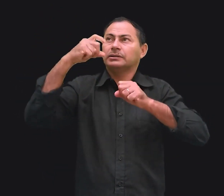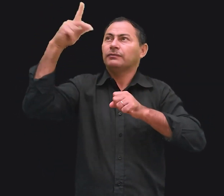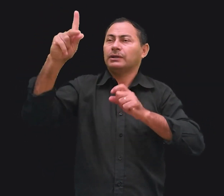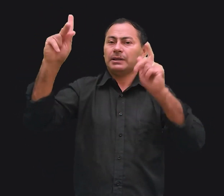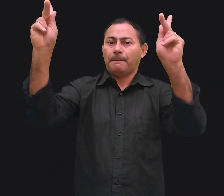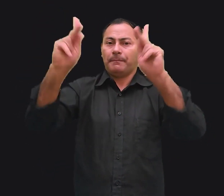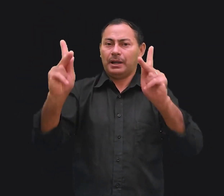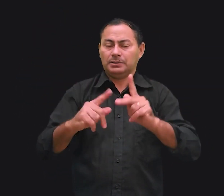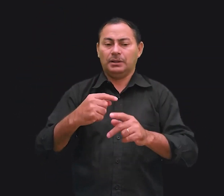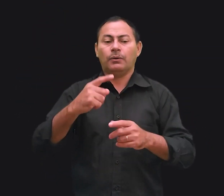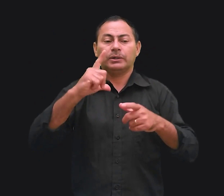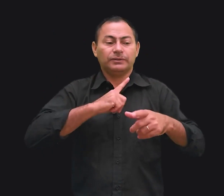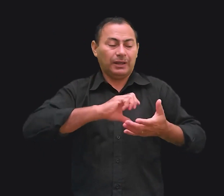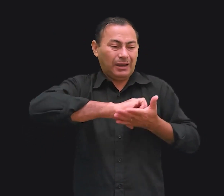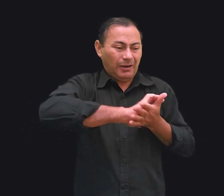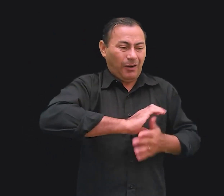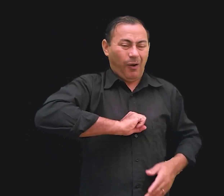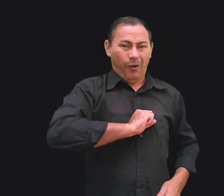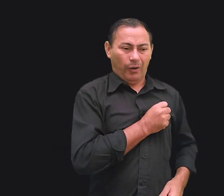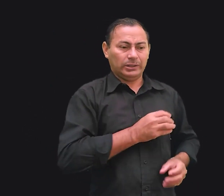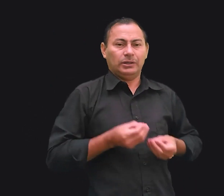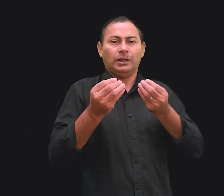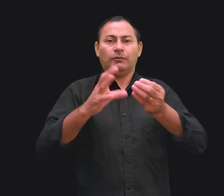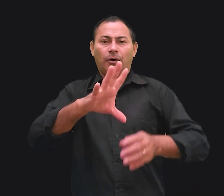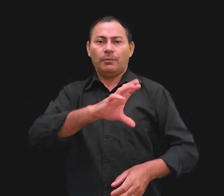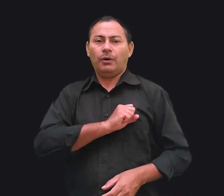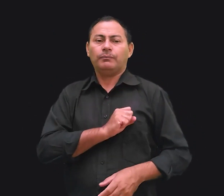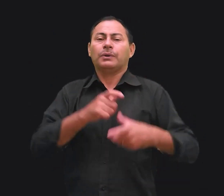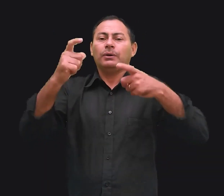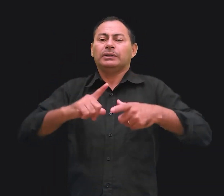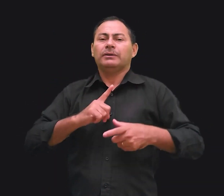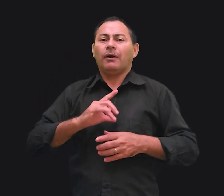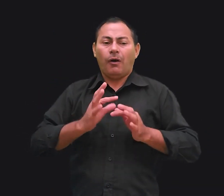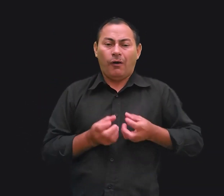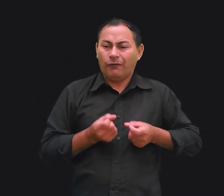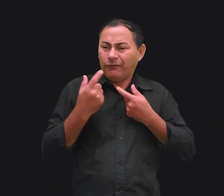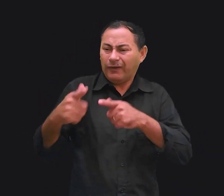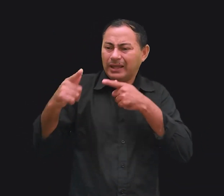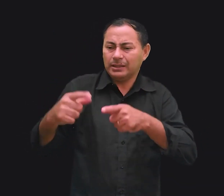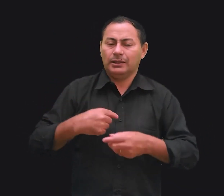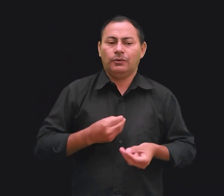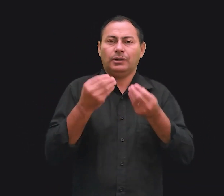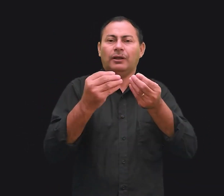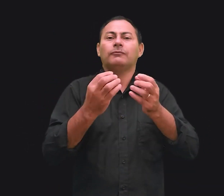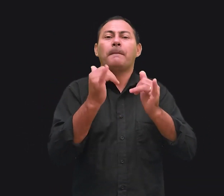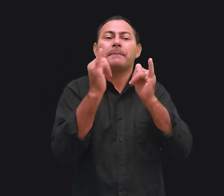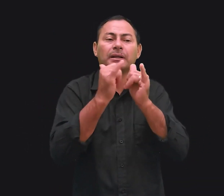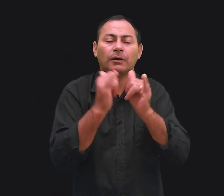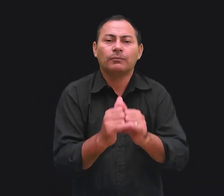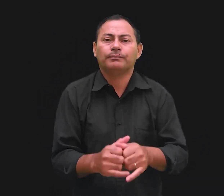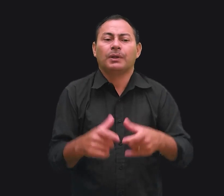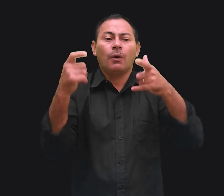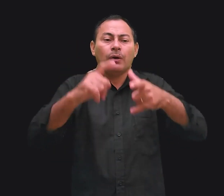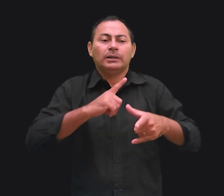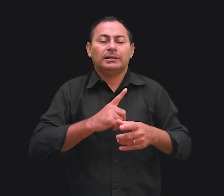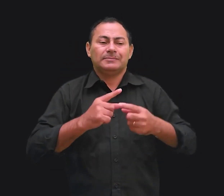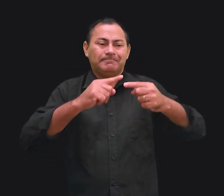vossa paz. Onde houver ódio, que eu leve o amor. Onde houver ofensa, que eu leve o perdão. Onde